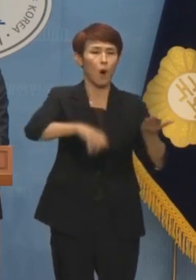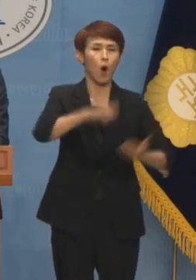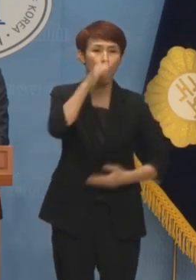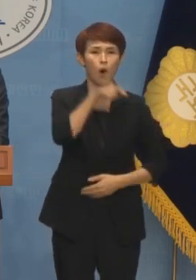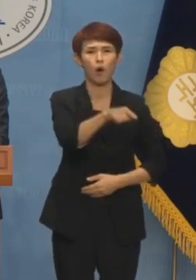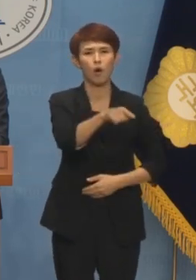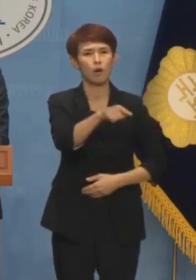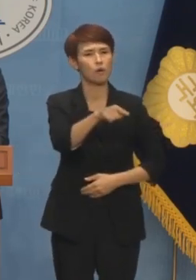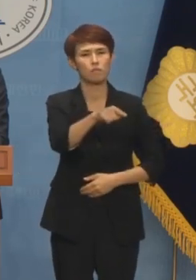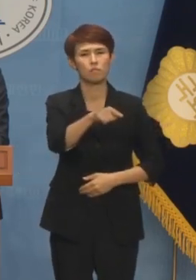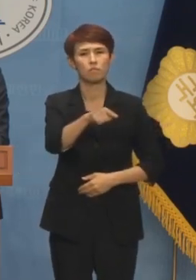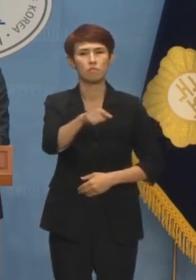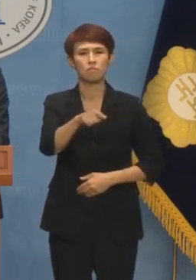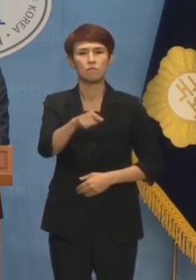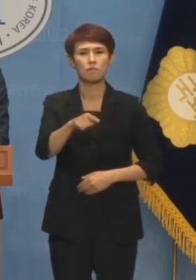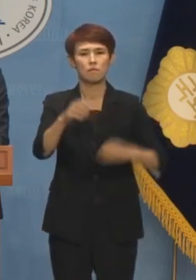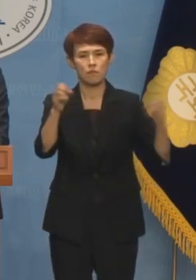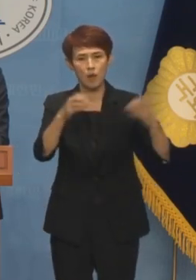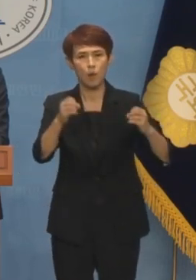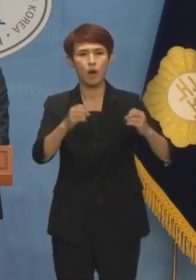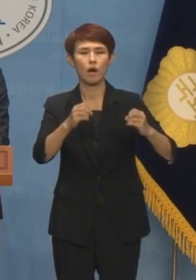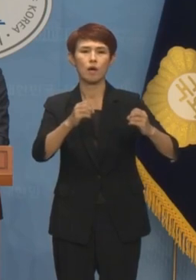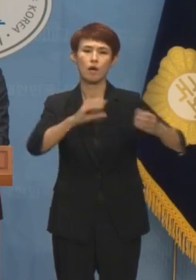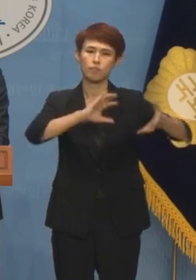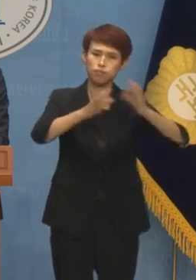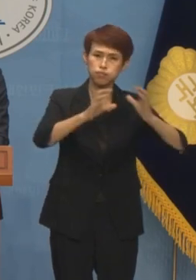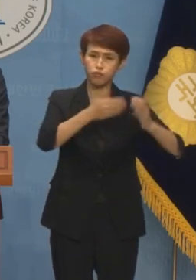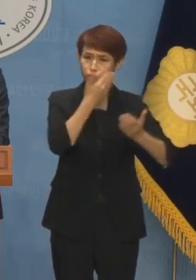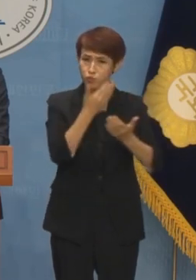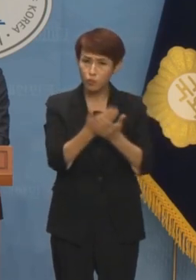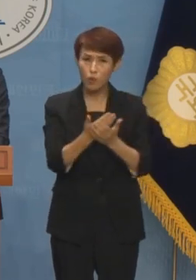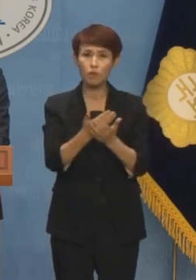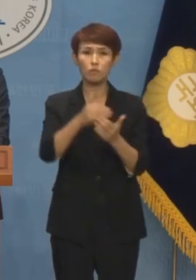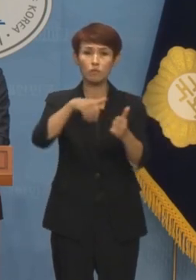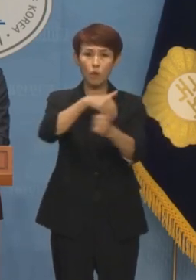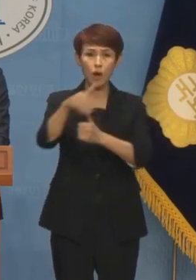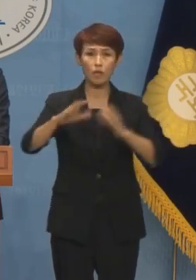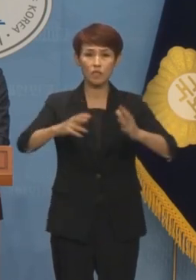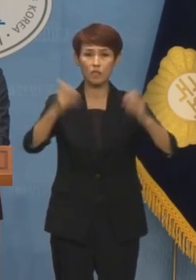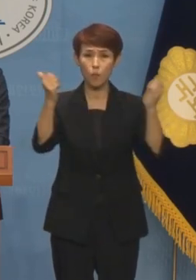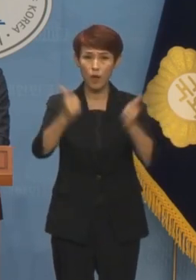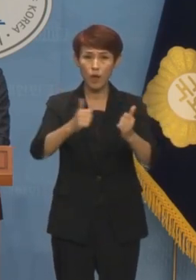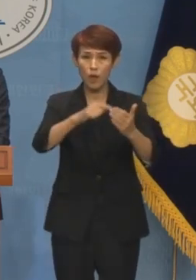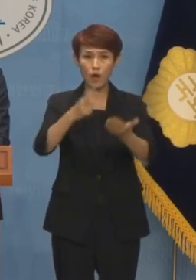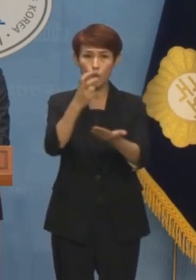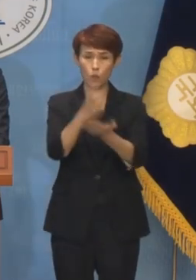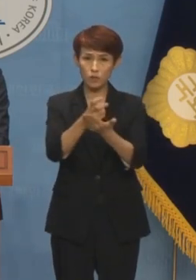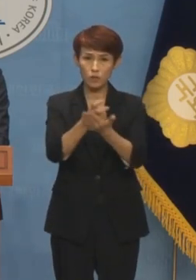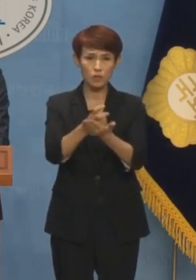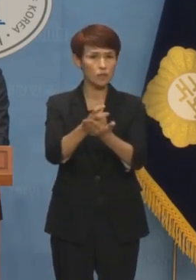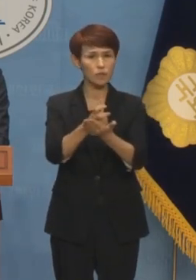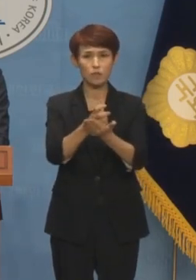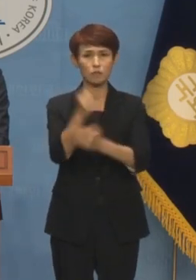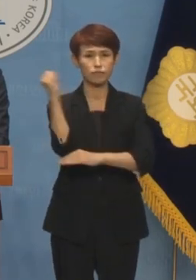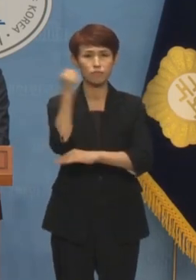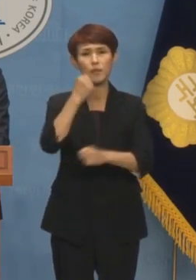직회부하는 것은 대화와 타협, 토론과 합의를 중시하는 의회주의 원칙을 흔드는